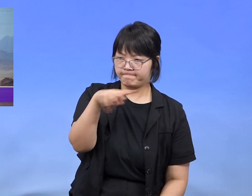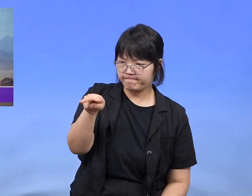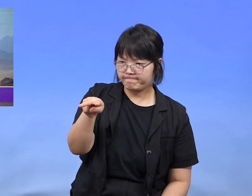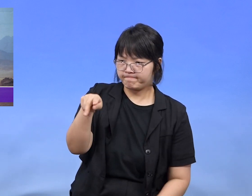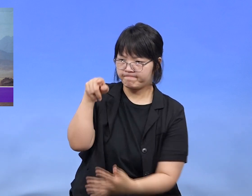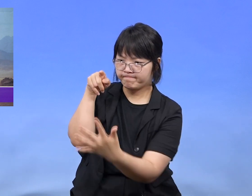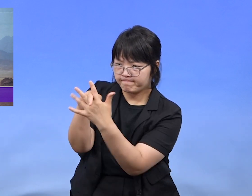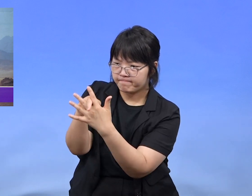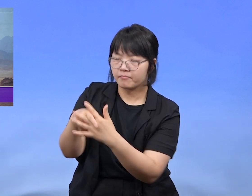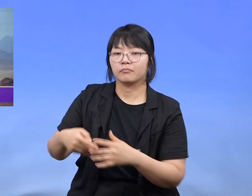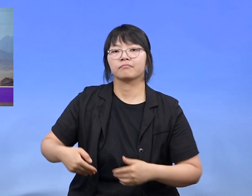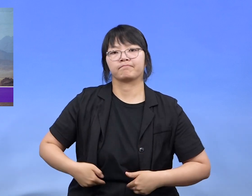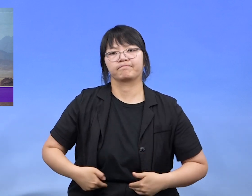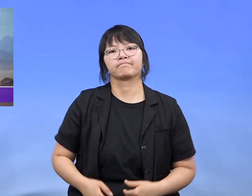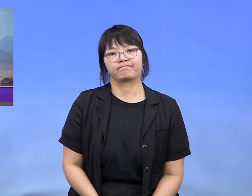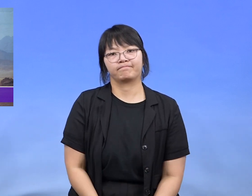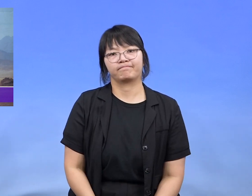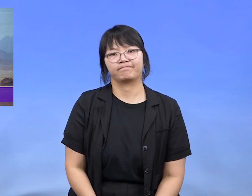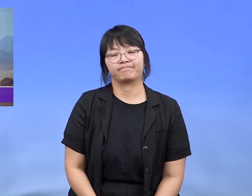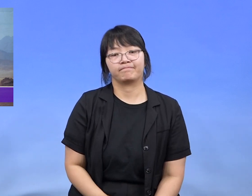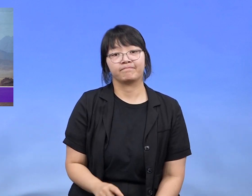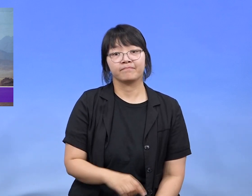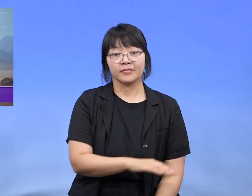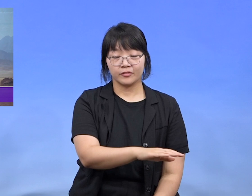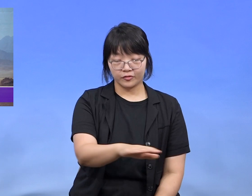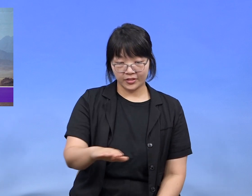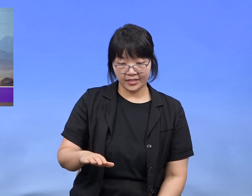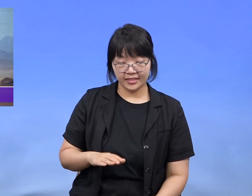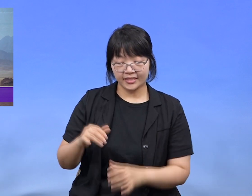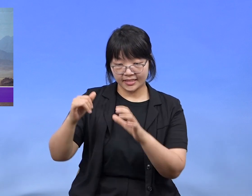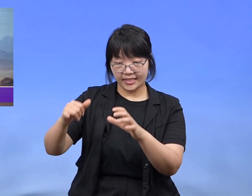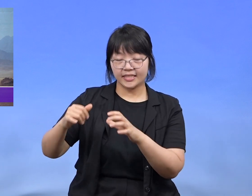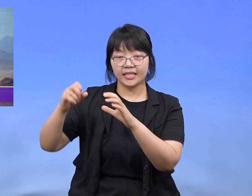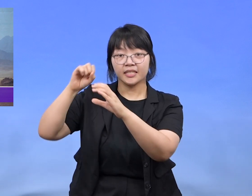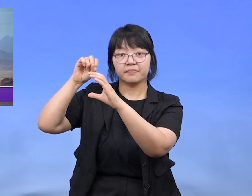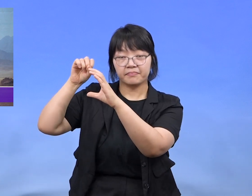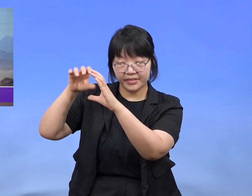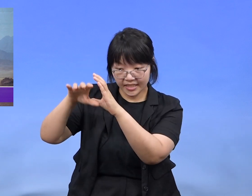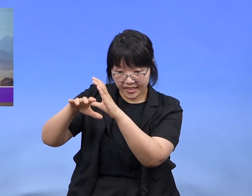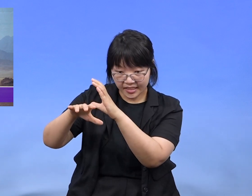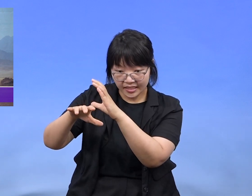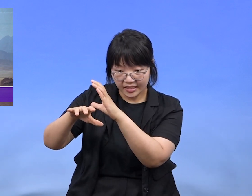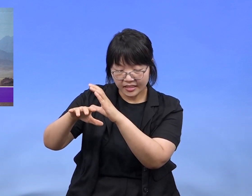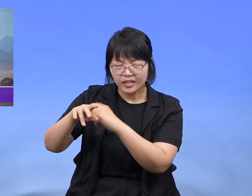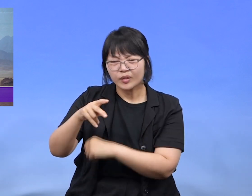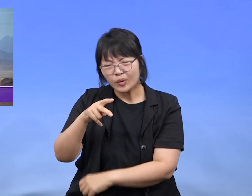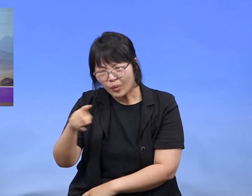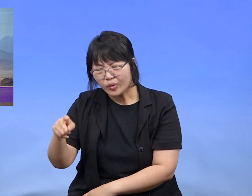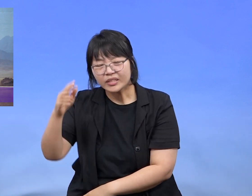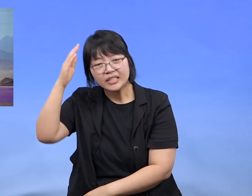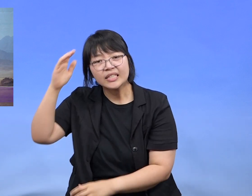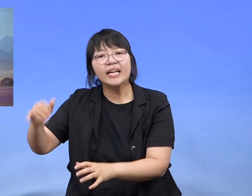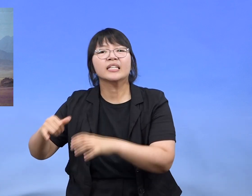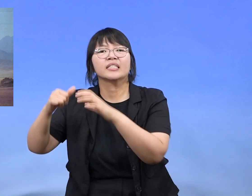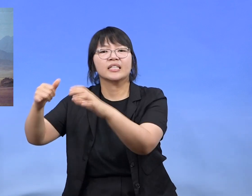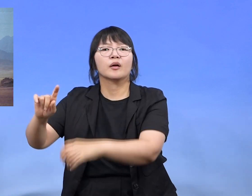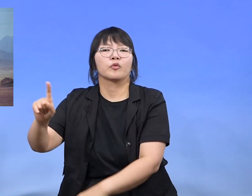합니다. 너희가 세상의 빛이라는 말은 세상이 어둠이라는 것을 전제하고 있는